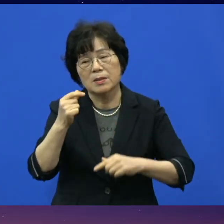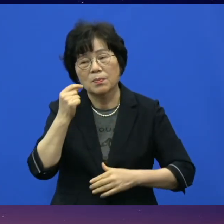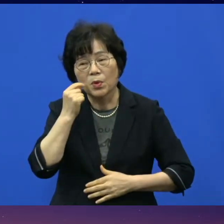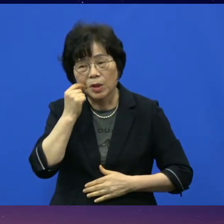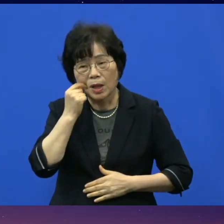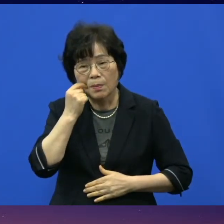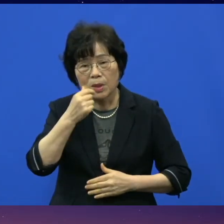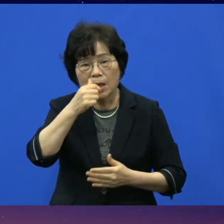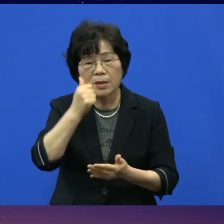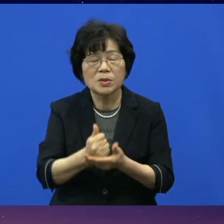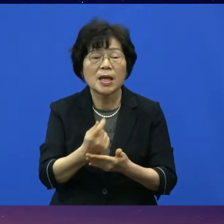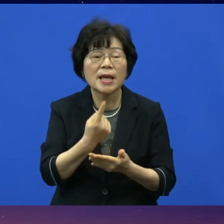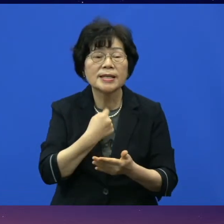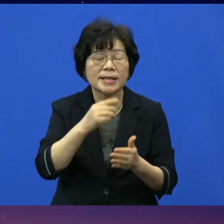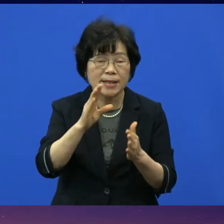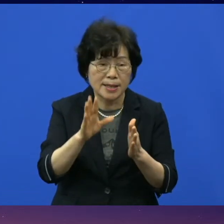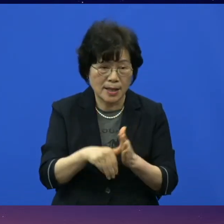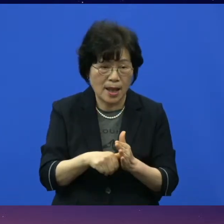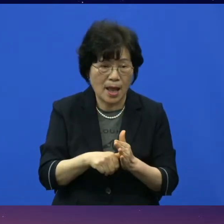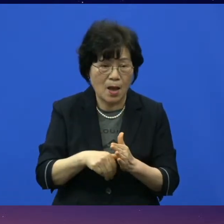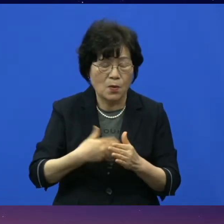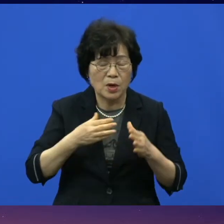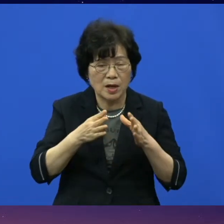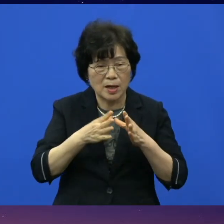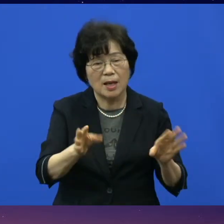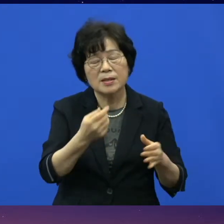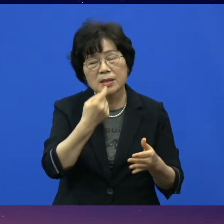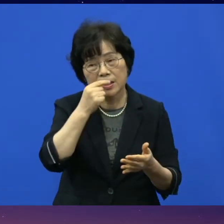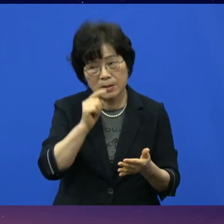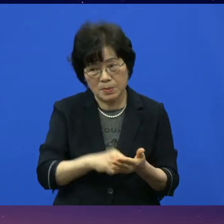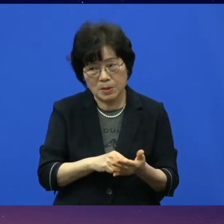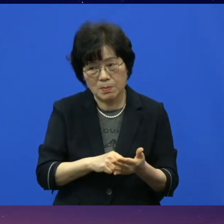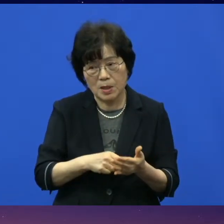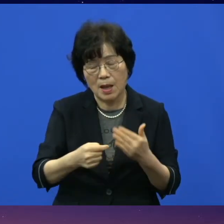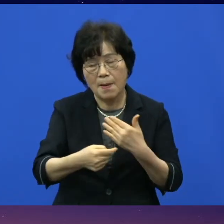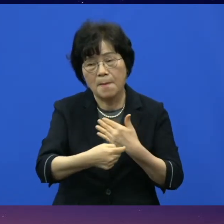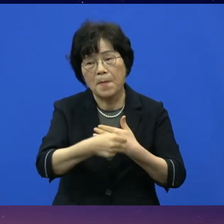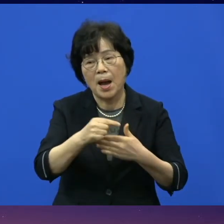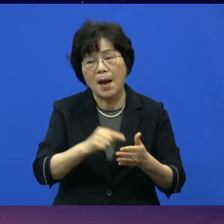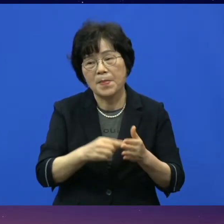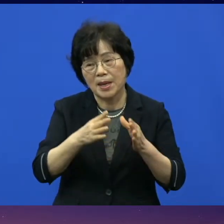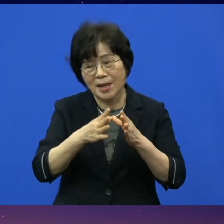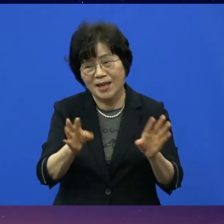여러분 죄를 짓는 순간요 우리는 깨져요. 우리의 마음이 깨져버려요.